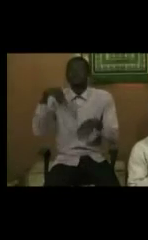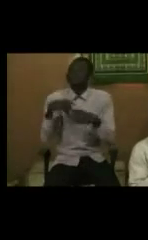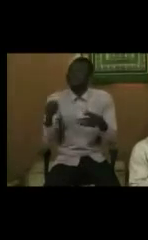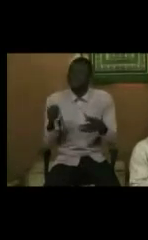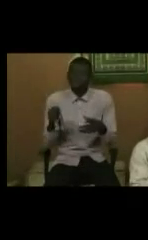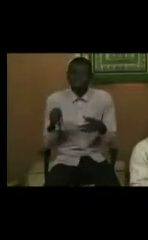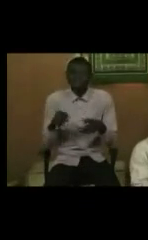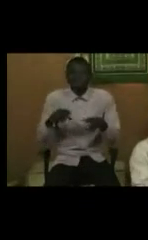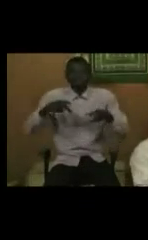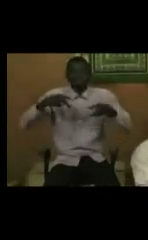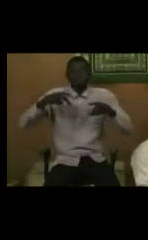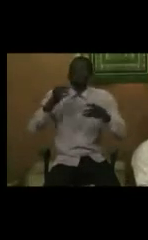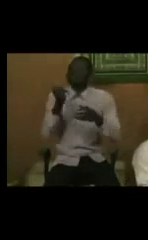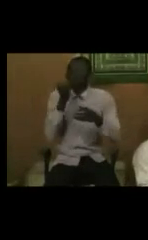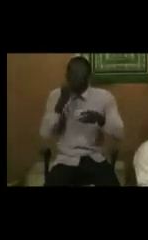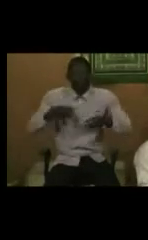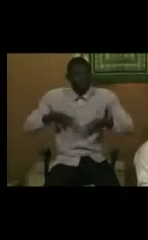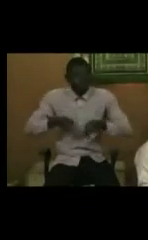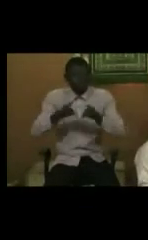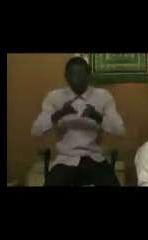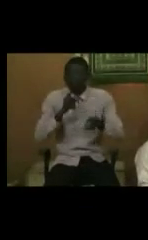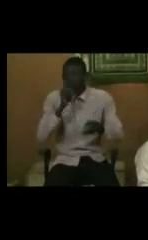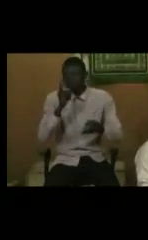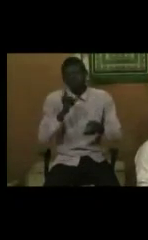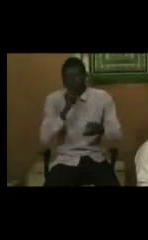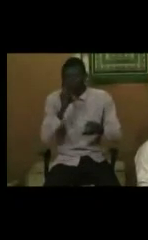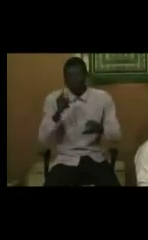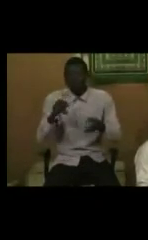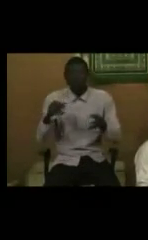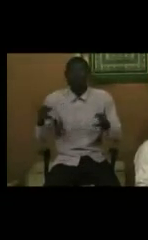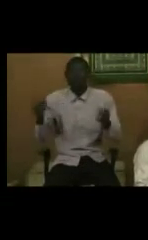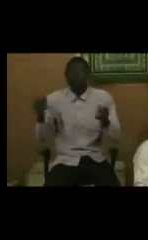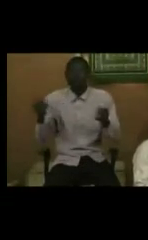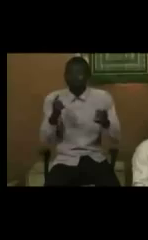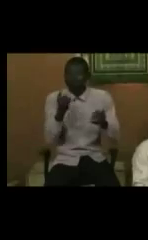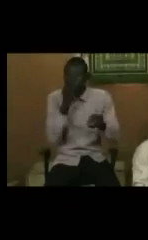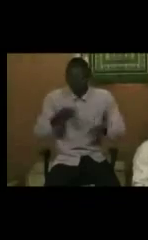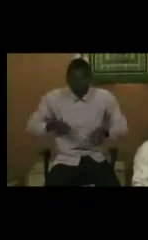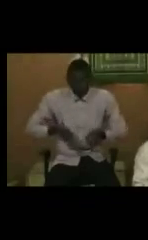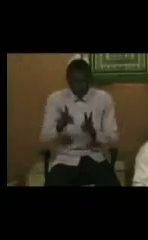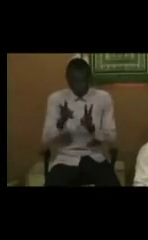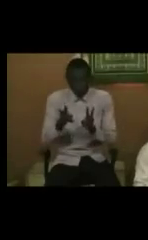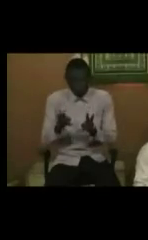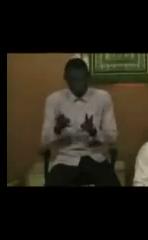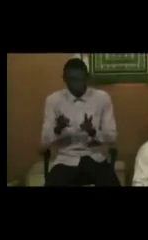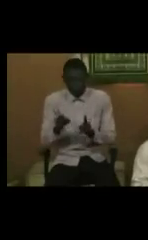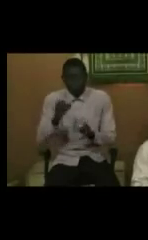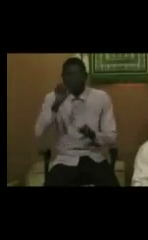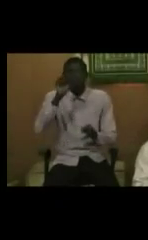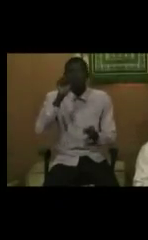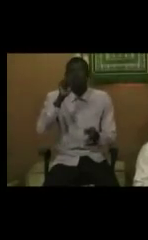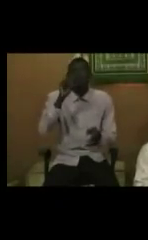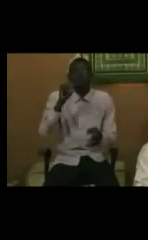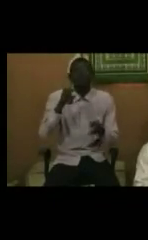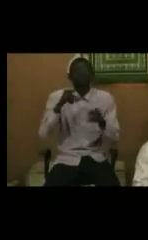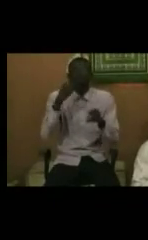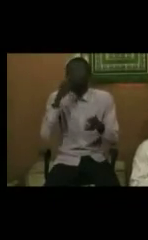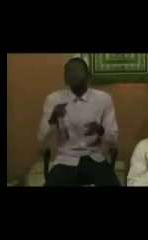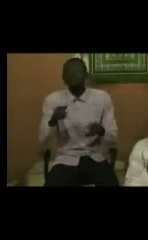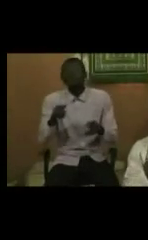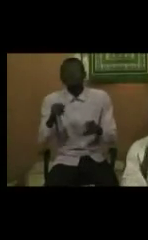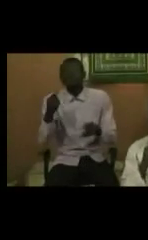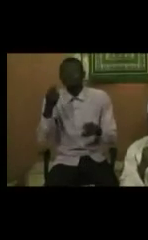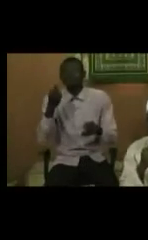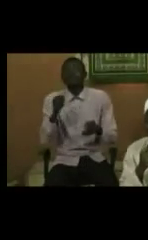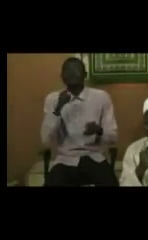wo ladiku o la de daso ba ku o abe ri bawo sunna o ni madi aso ba ku o madi magribu ku o